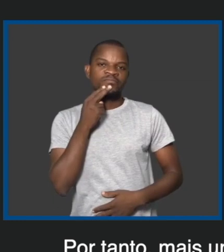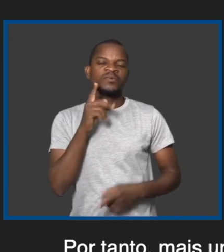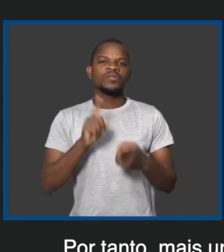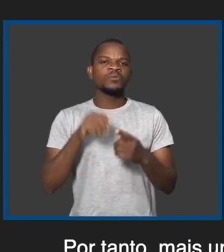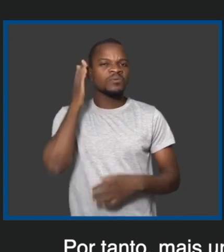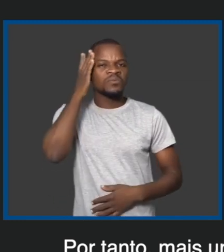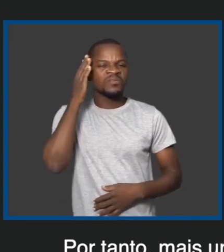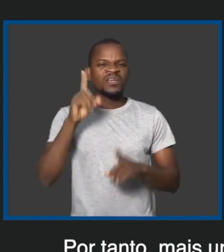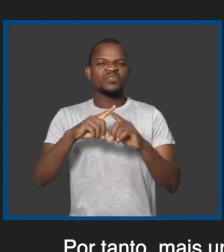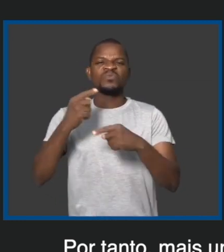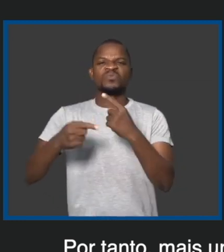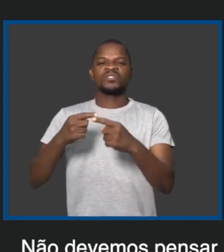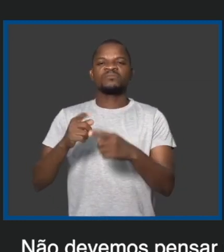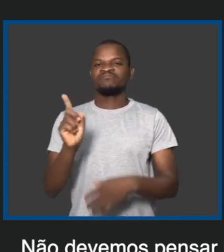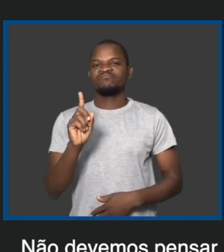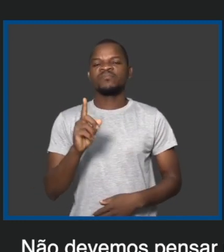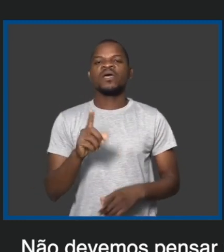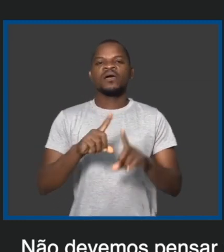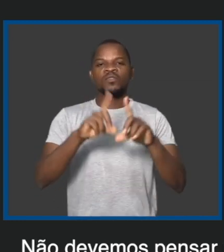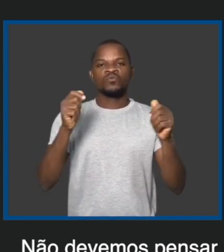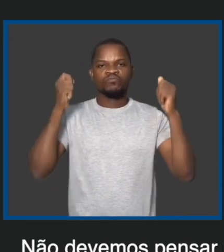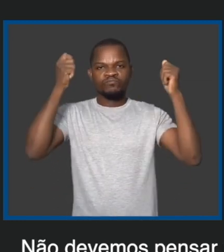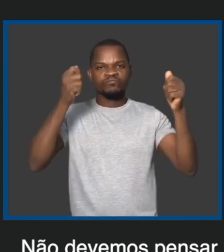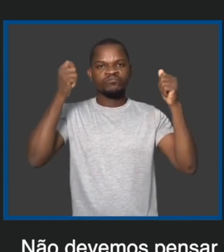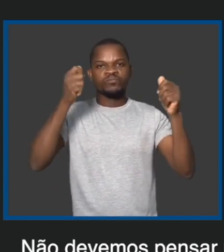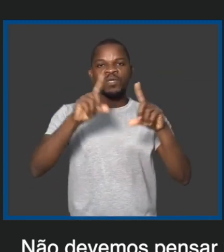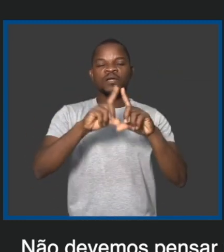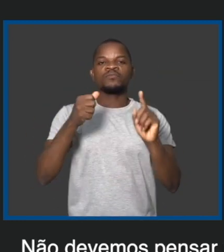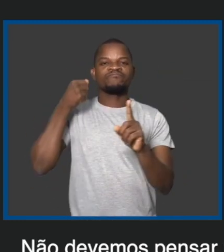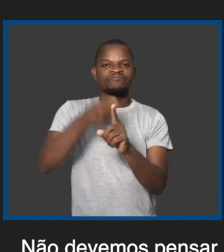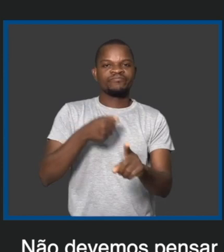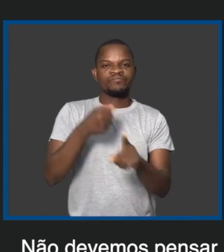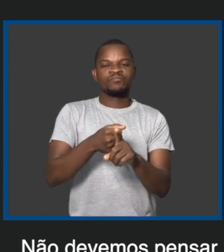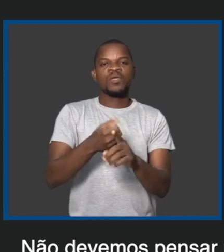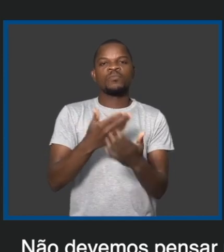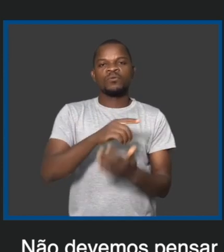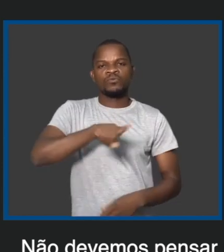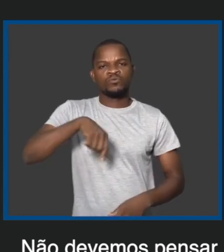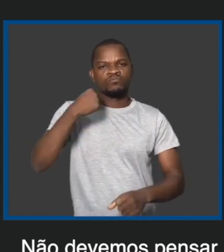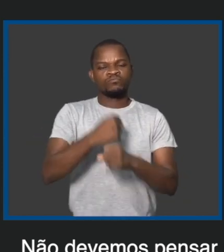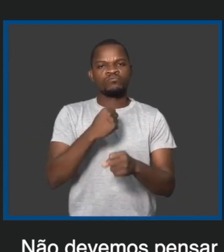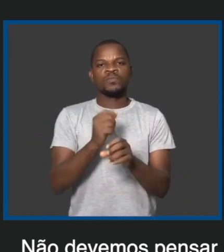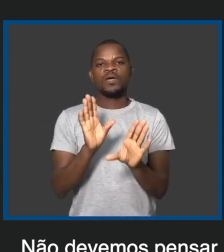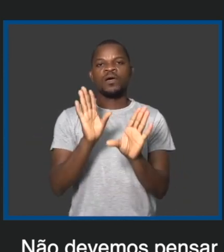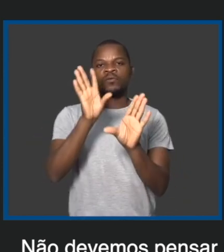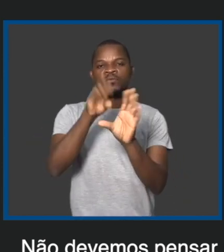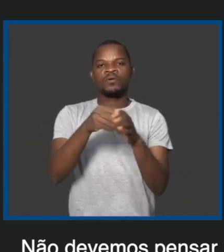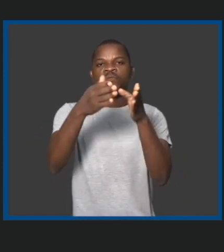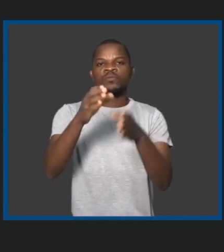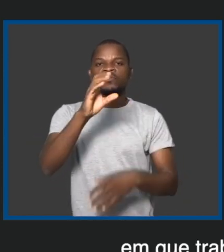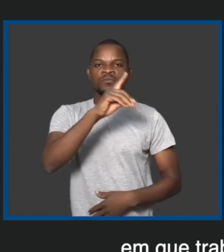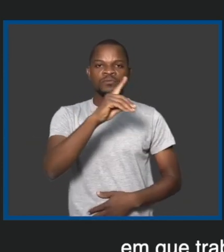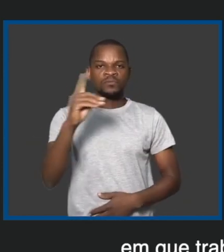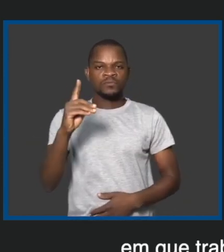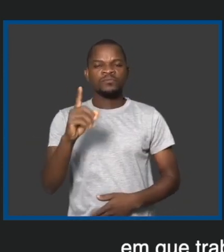ter bons exemplos como o da TV surdo. E não devemos pensar nisto como um projeto, mas sim como uma campanha de